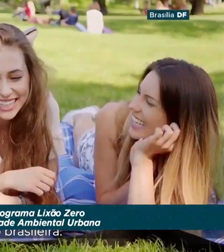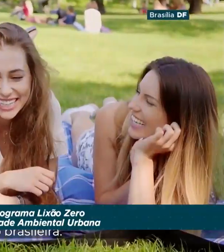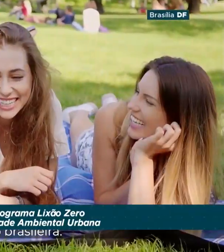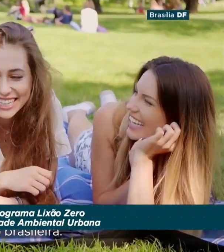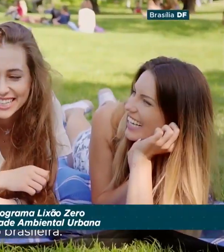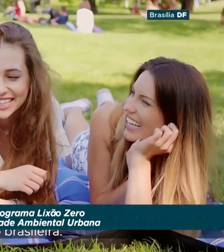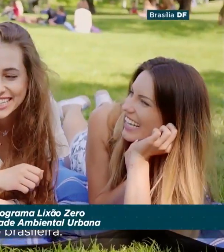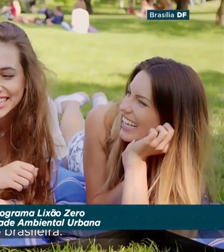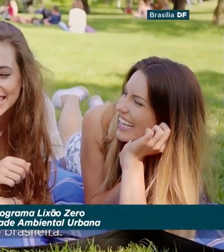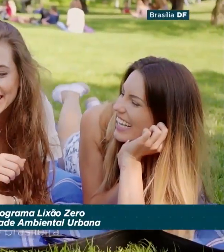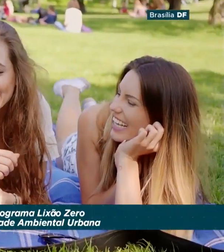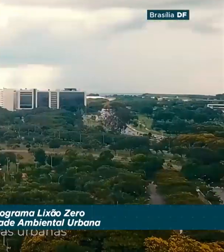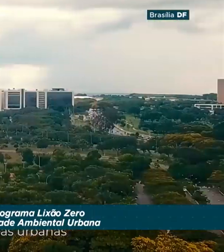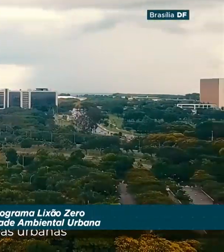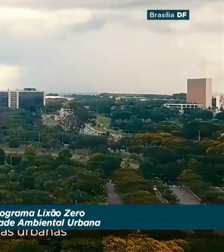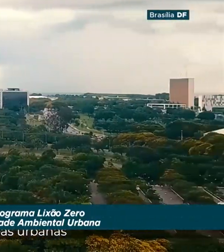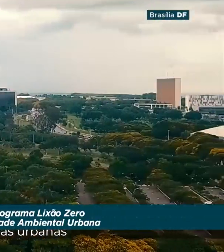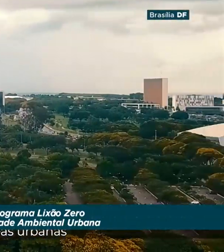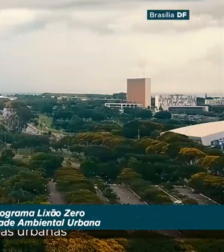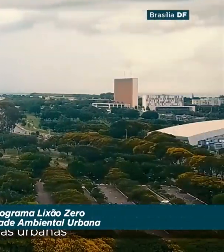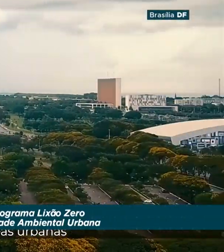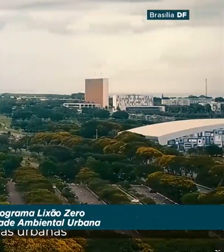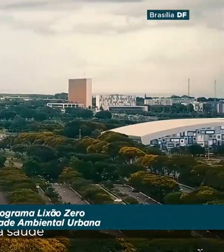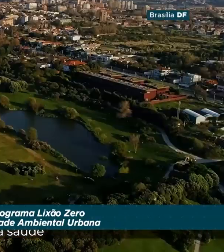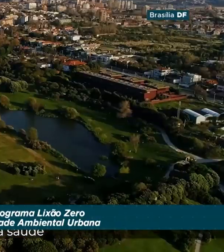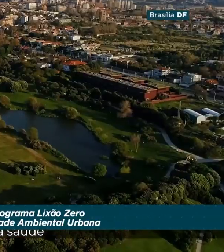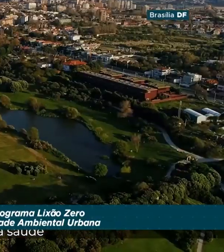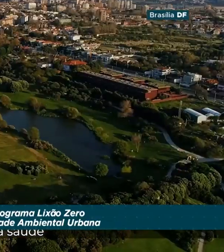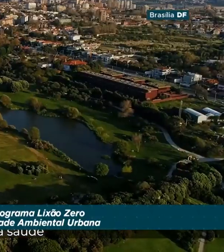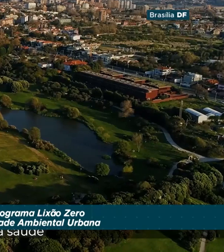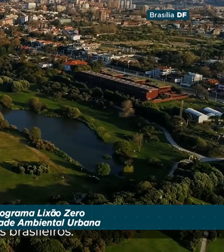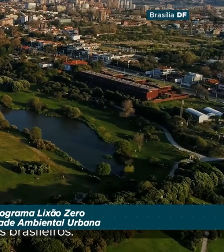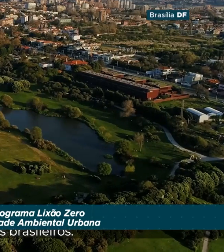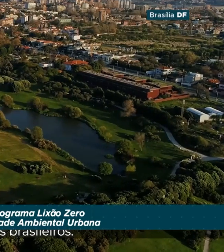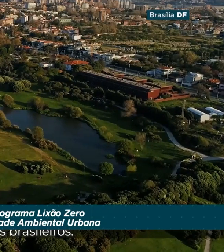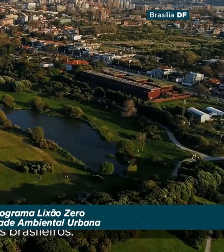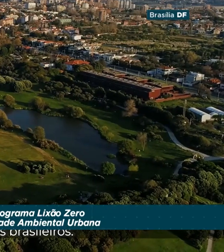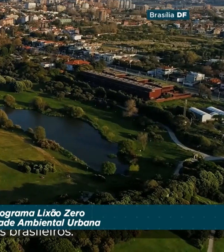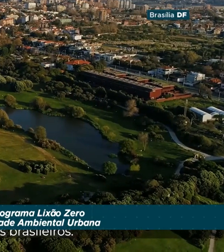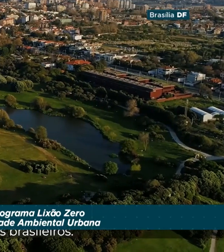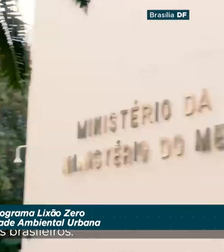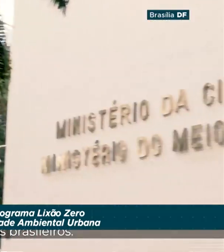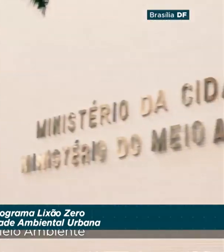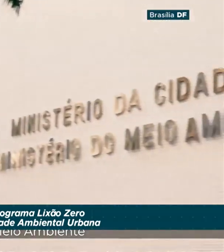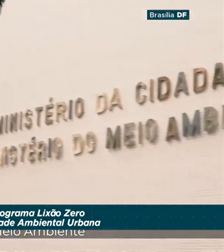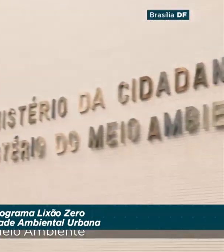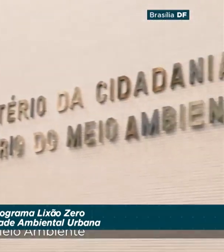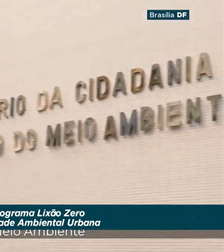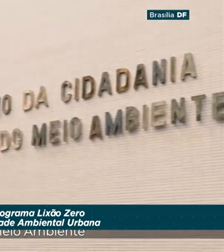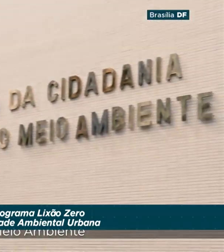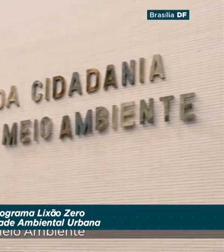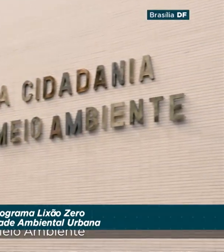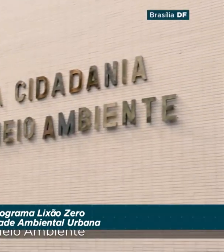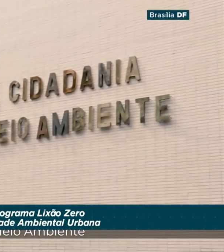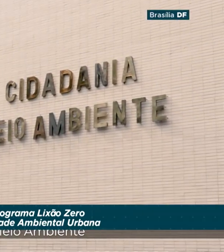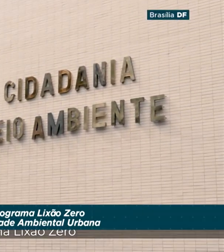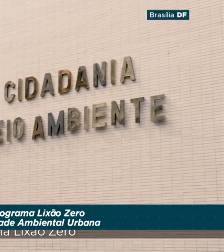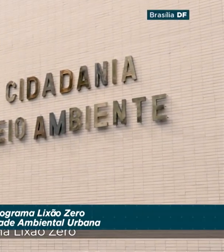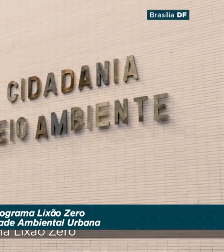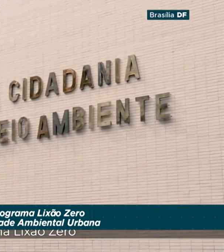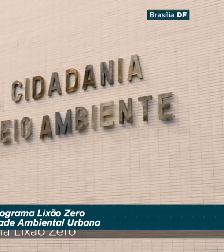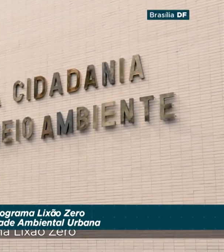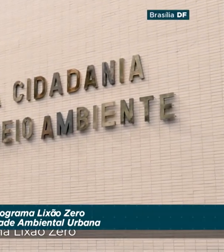da população brasileira. Cuidar das áreas urbanas é cuidar da saúde e bem-estar dos brasileiros. O Ministério do Meio